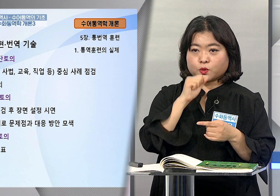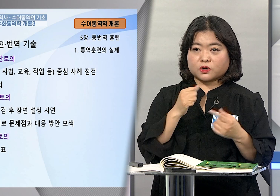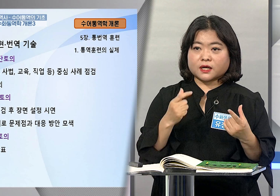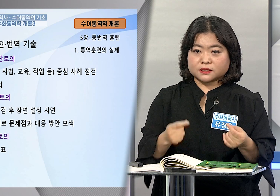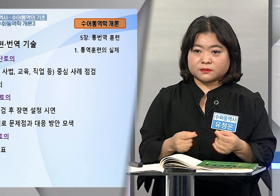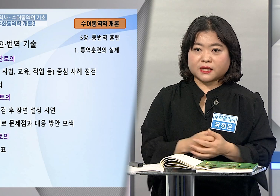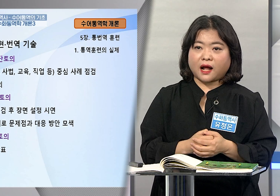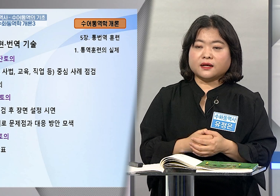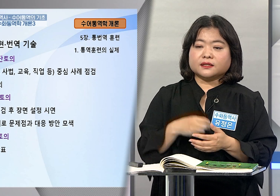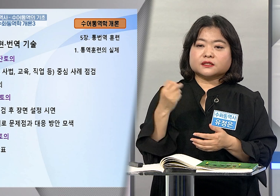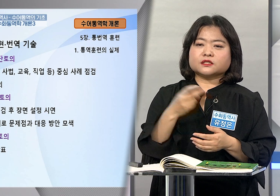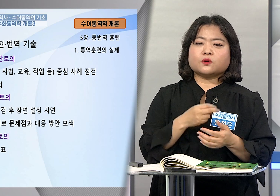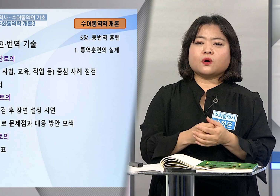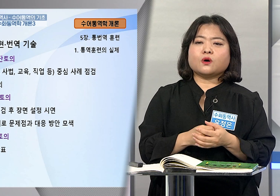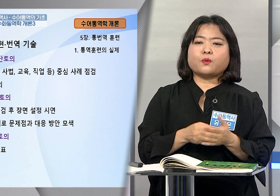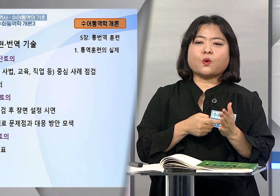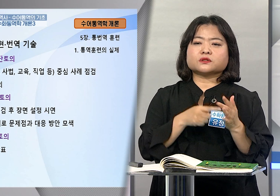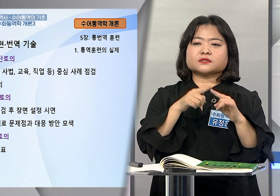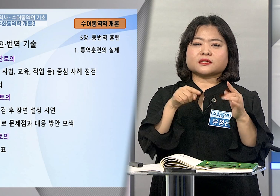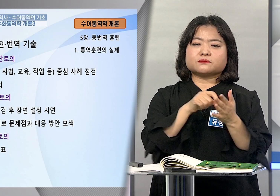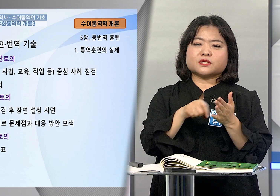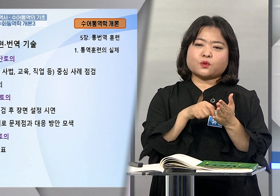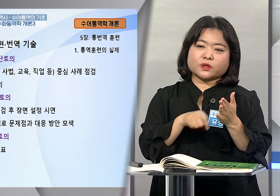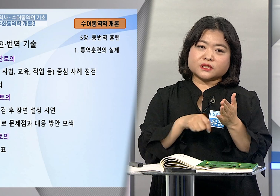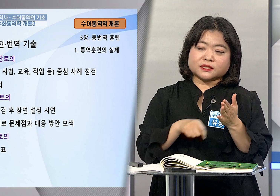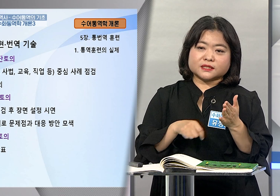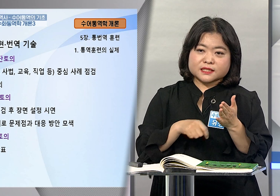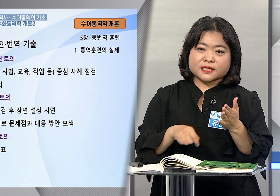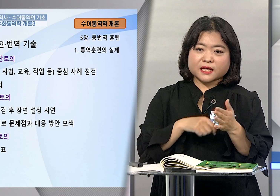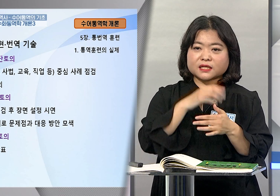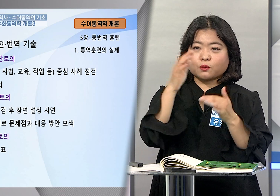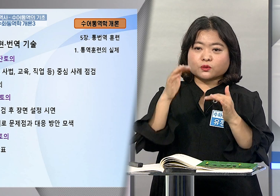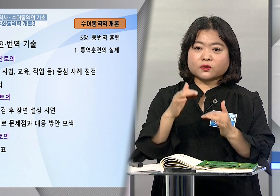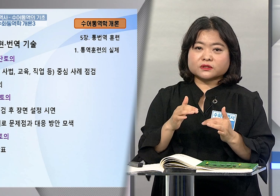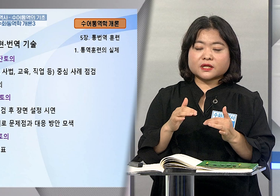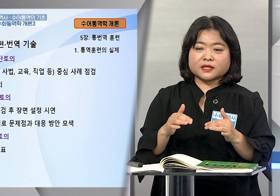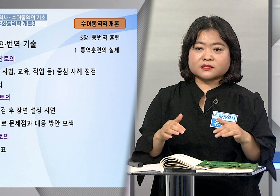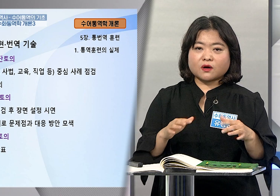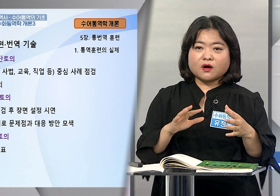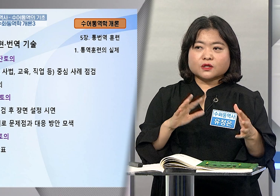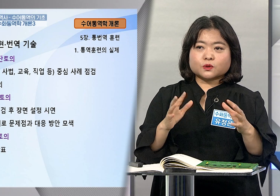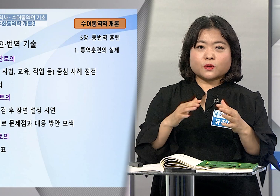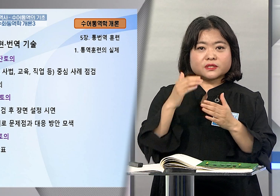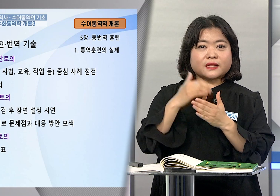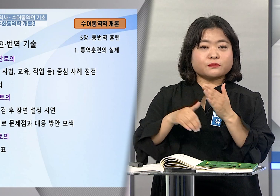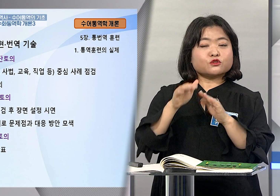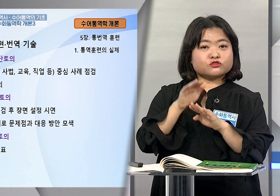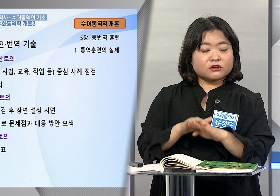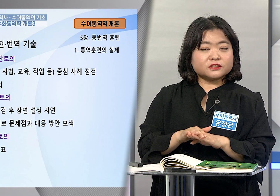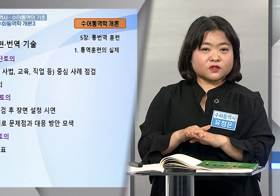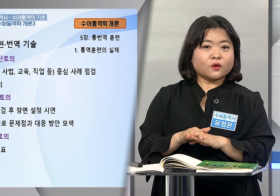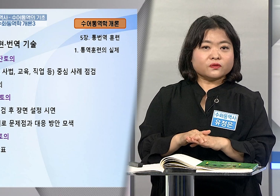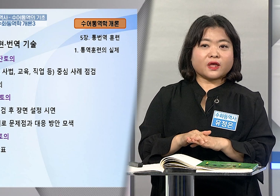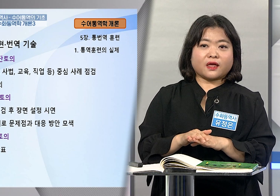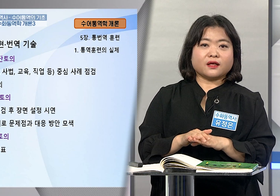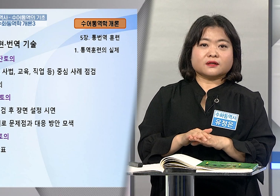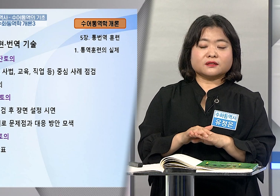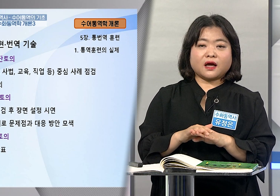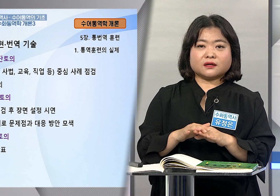것 같습니다. 그리고 보고서 작성 및 토의는 이제 이 모든 것들에 대해서 서로 이제 남겨두는 거죠. 네, 그냥